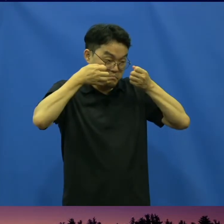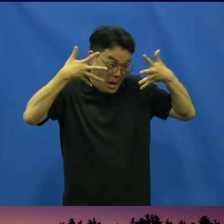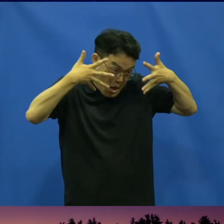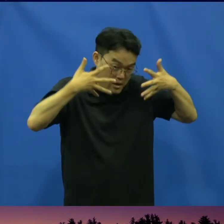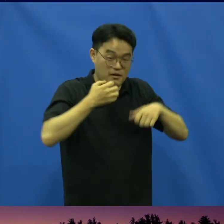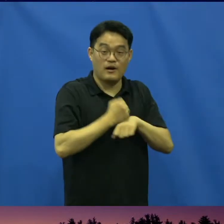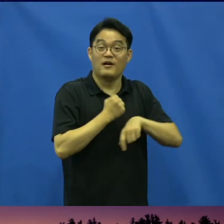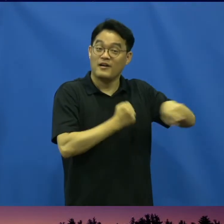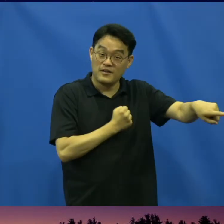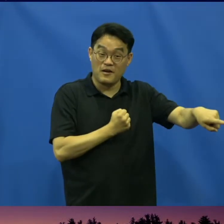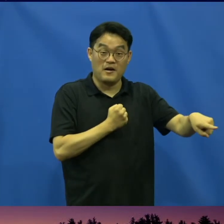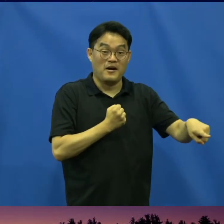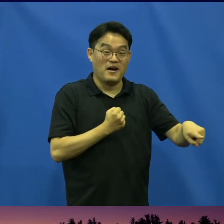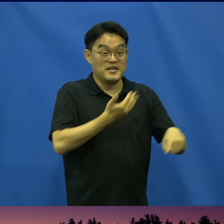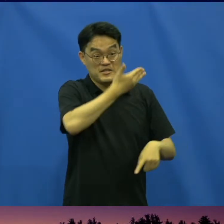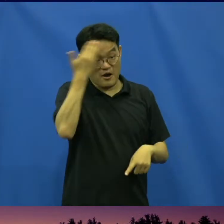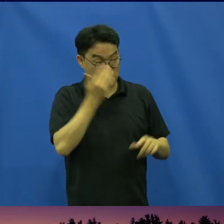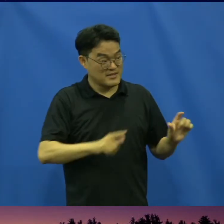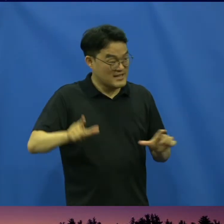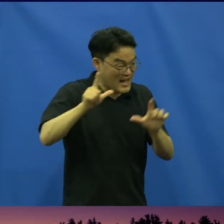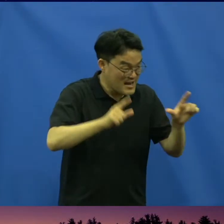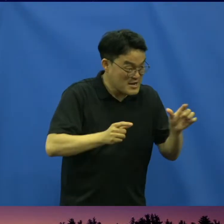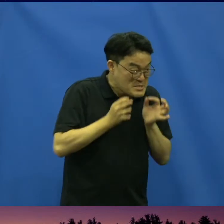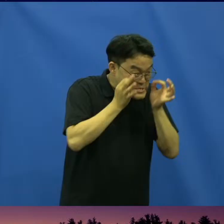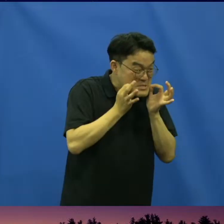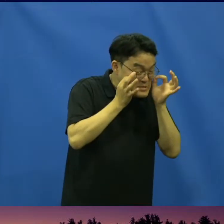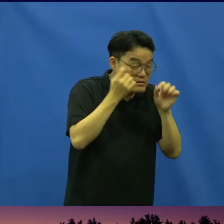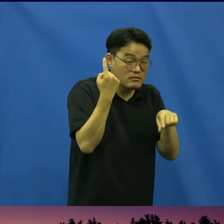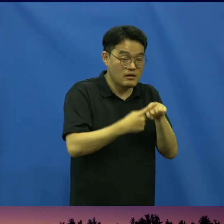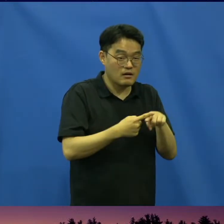안 죽는 게 아니에요. 죽어요.